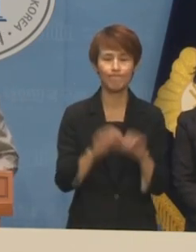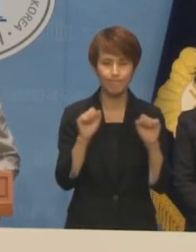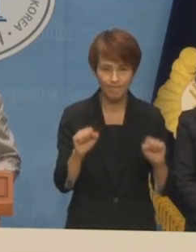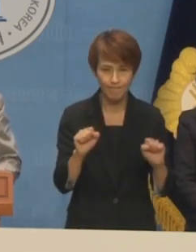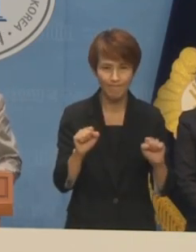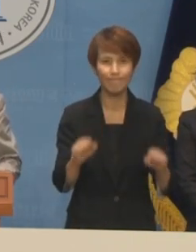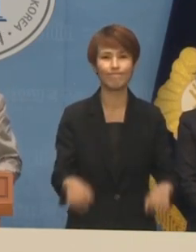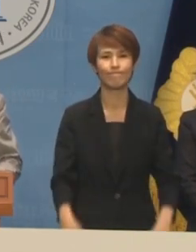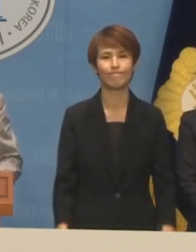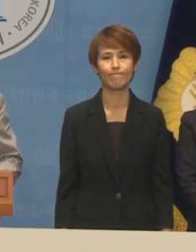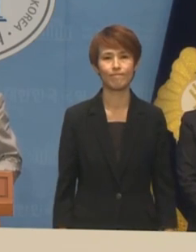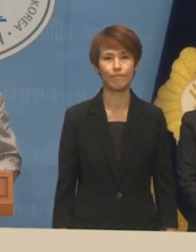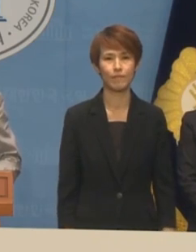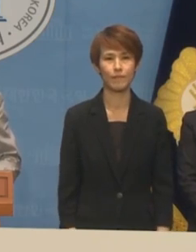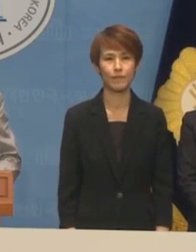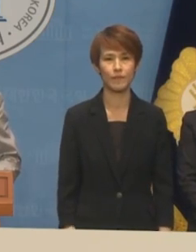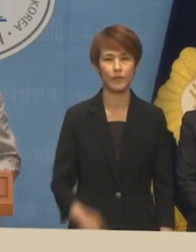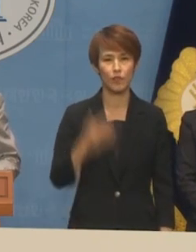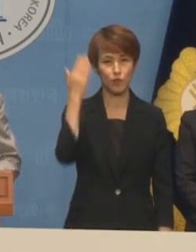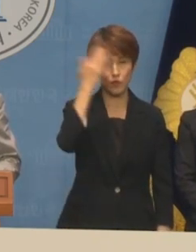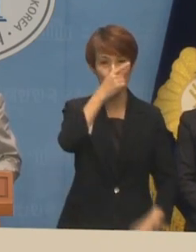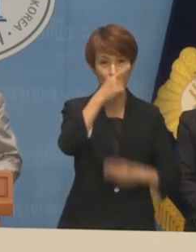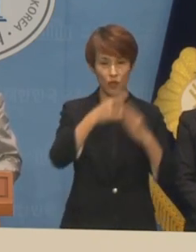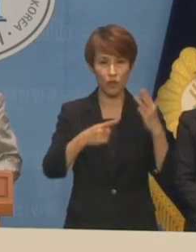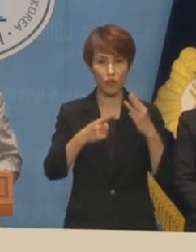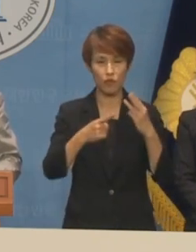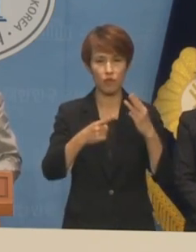안녕하십니까. 순천 유족회